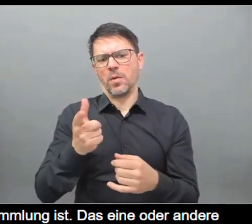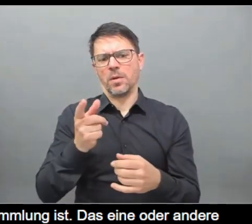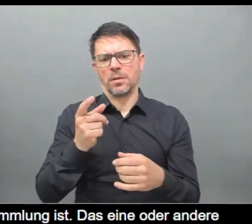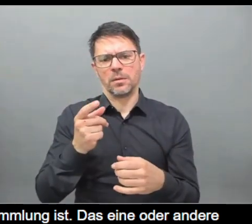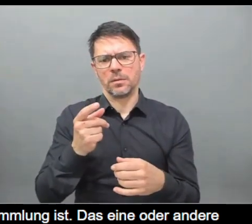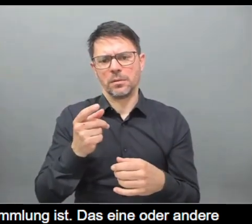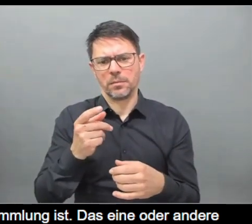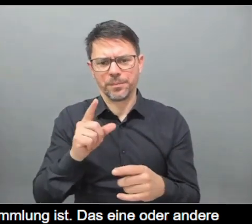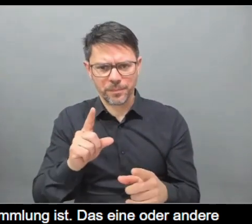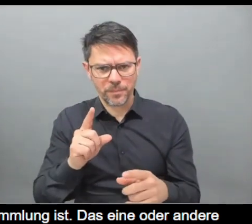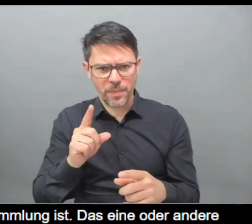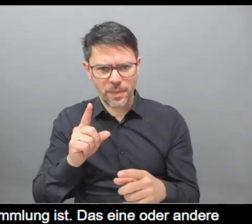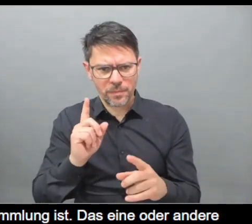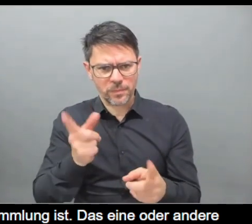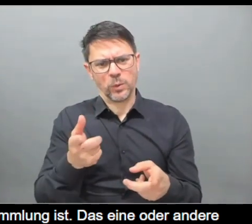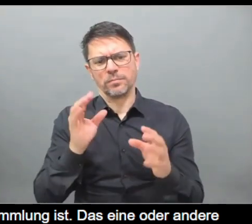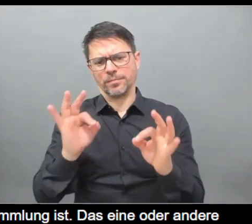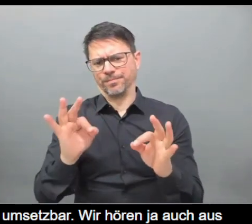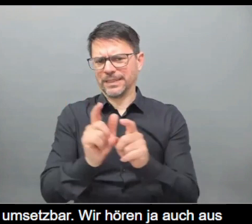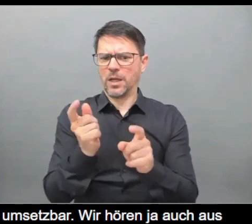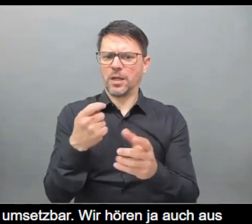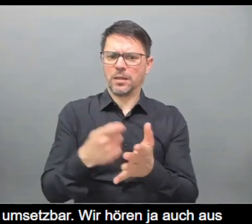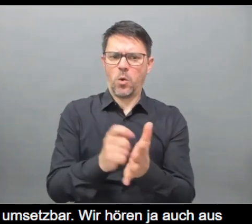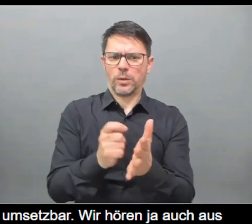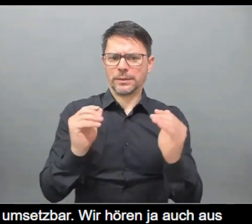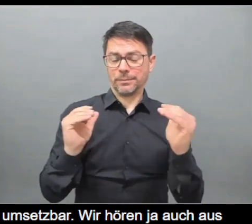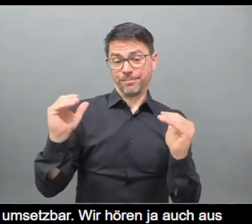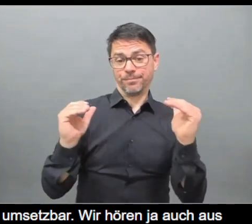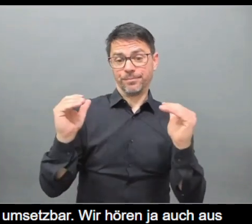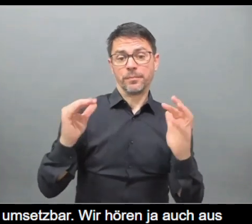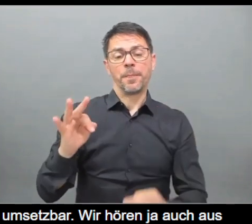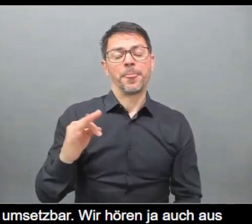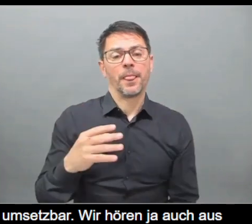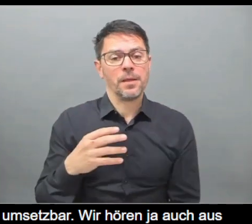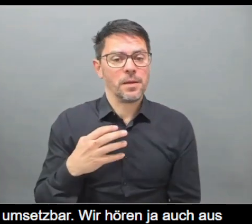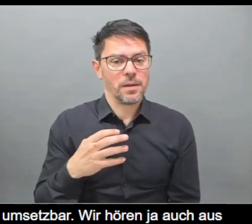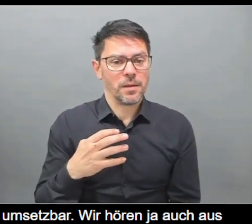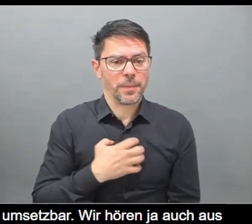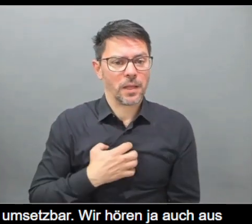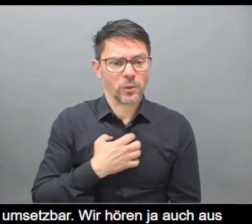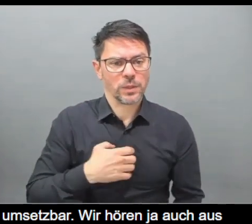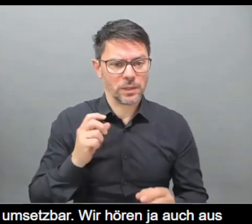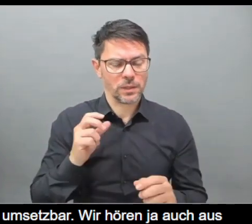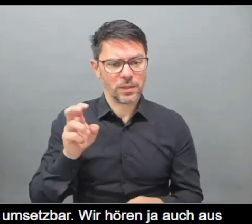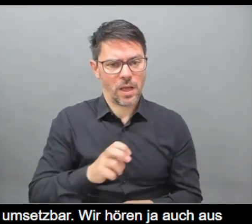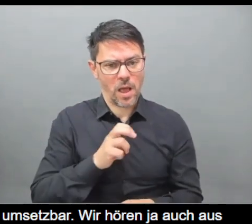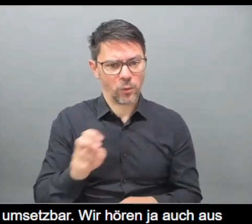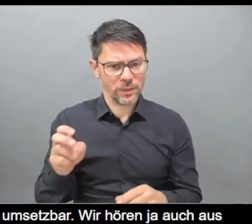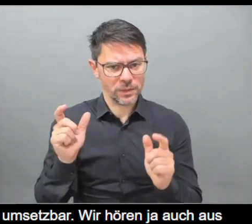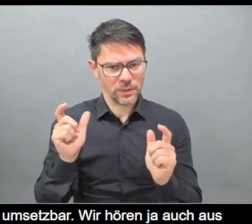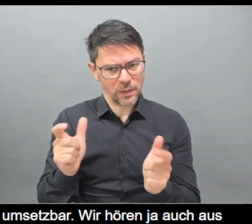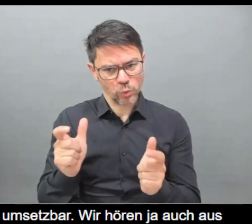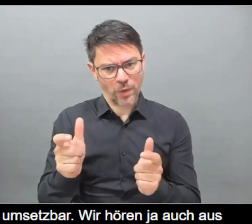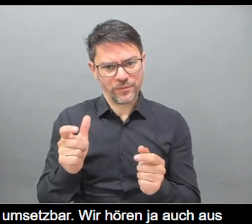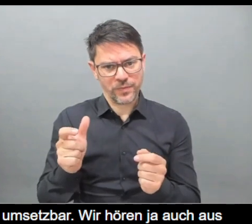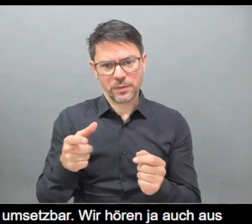haben die Corona-Pandemie wirklich hervorragend gemeistert. Ich glaube, sogar auch in allen Bundesländern die Krankenhäuser. Und es wäre